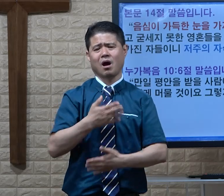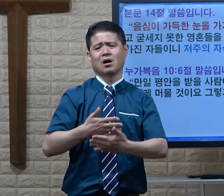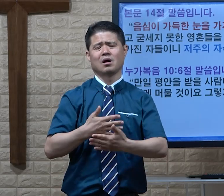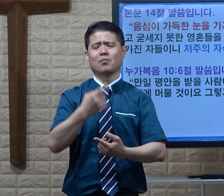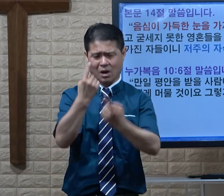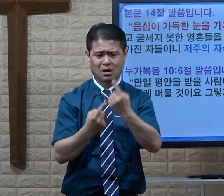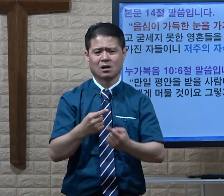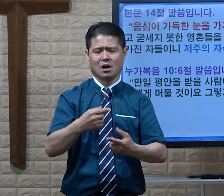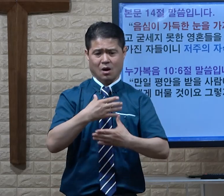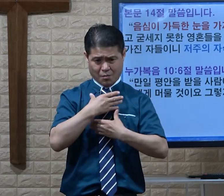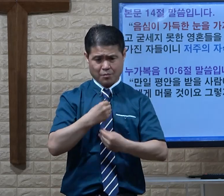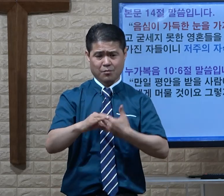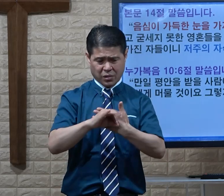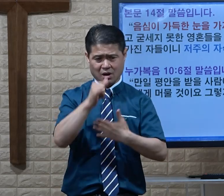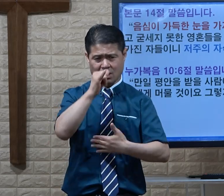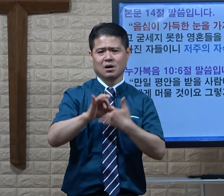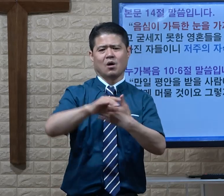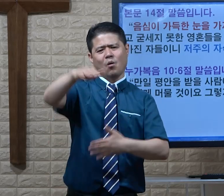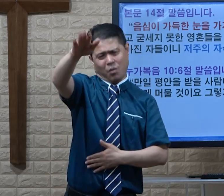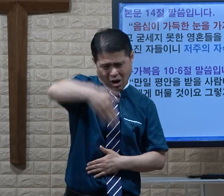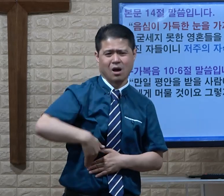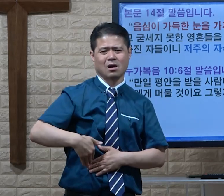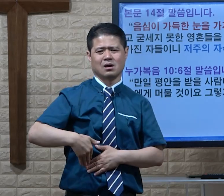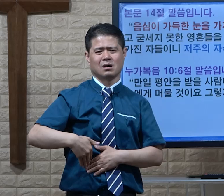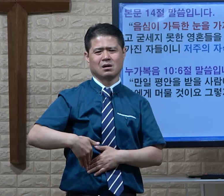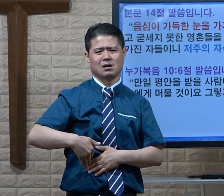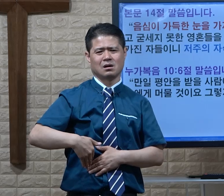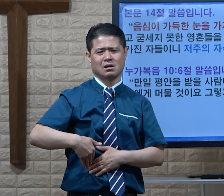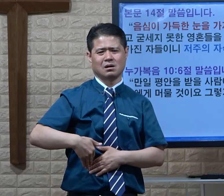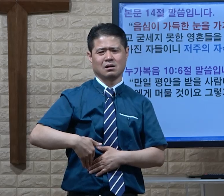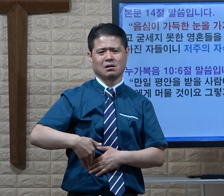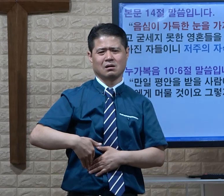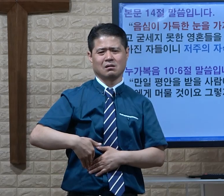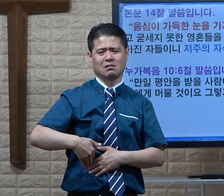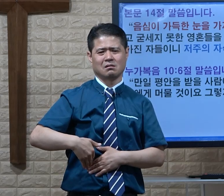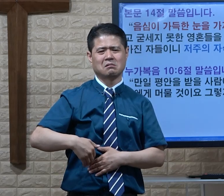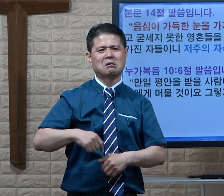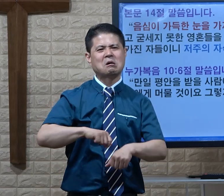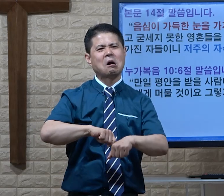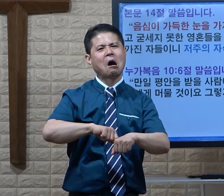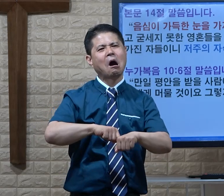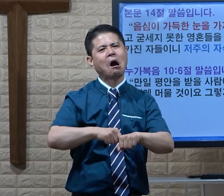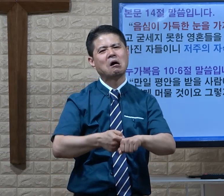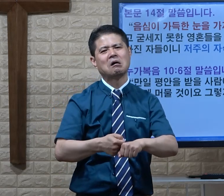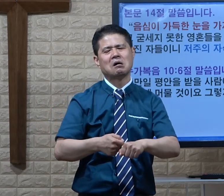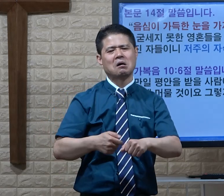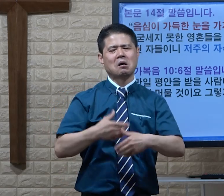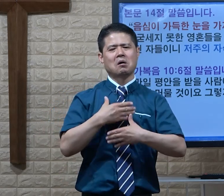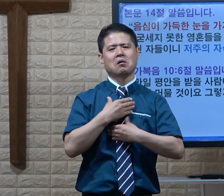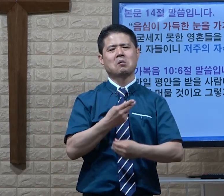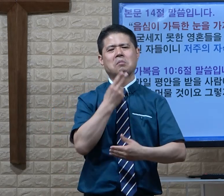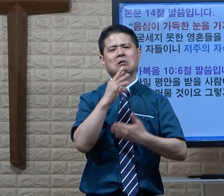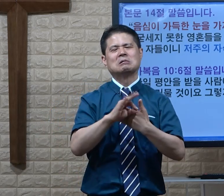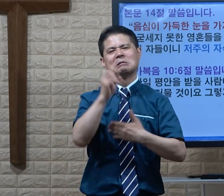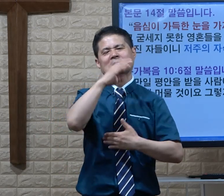집에서도 평안히 살 수가 없고 그 평안이 있어야 또 사람이 오는 것이 아닙니까?